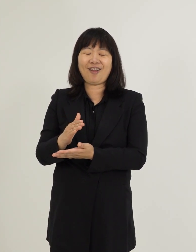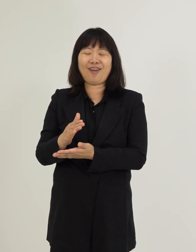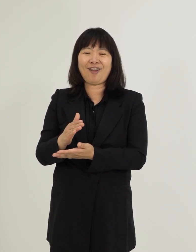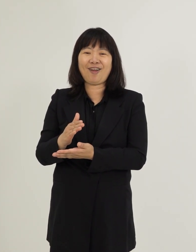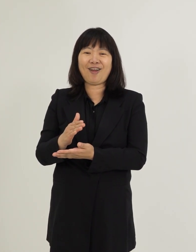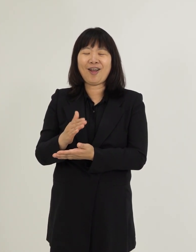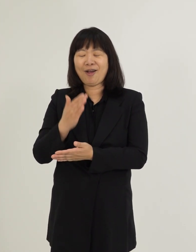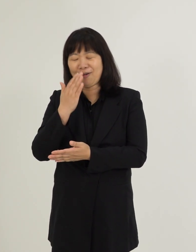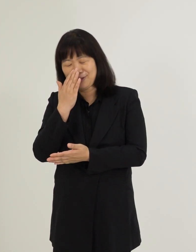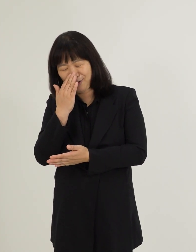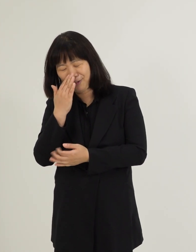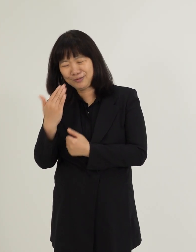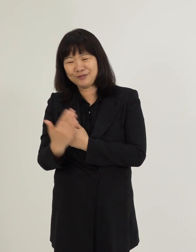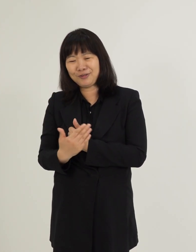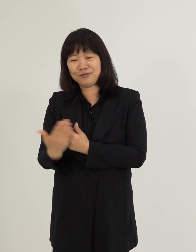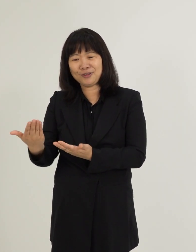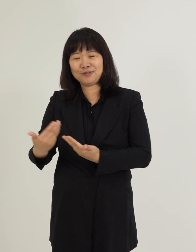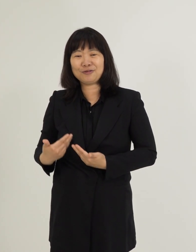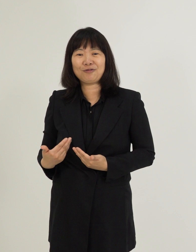우리 같으면